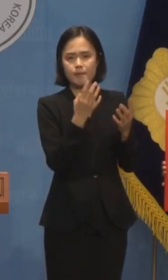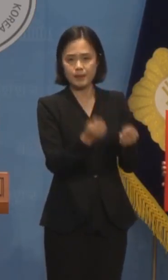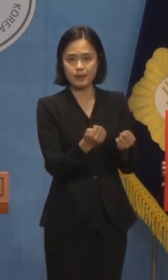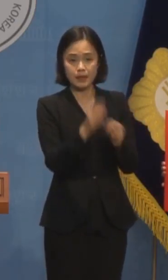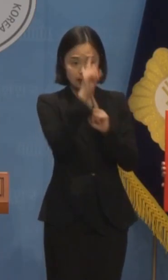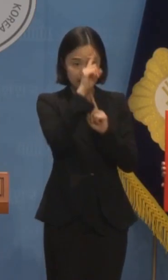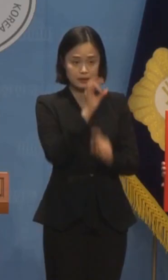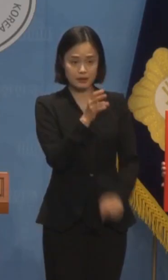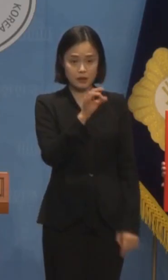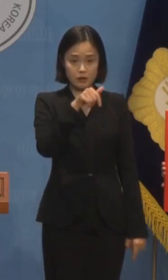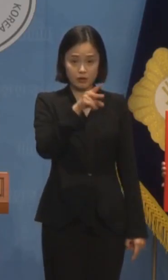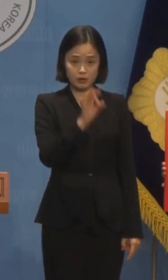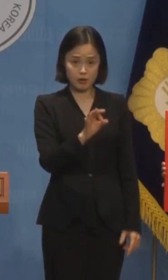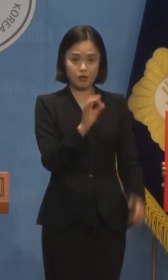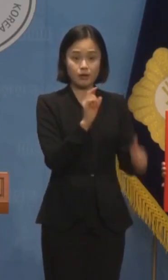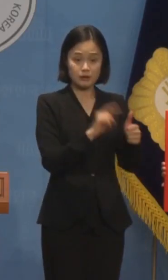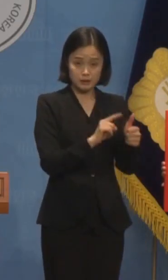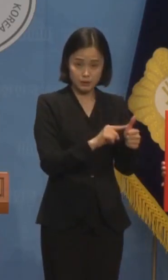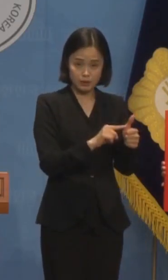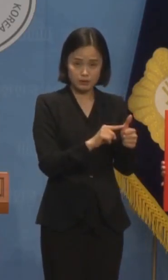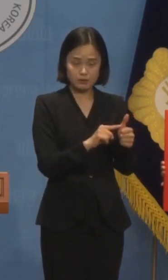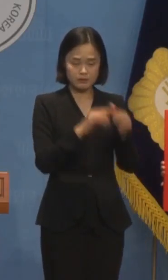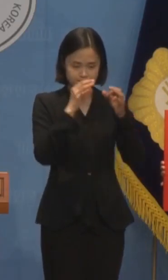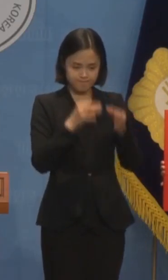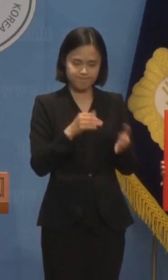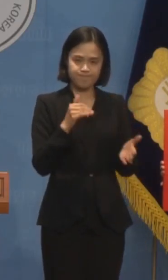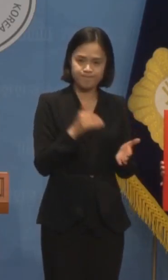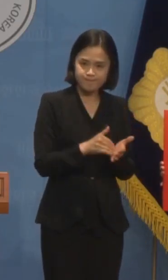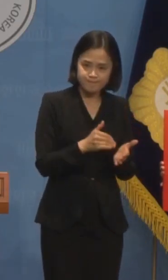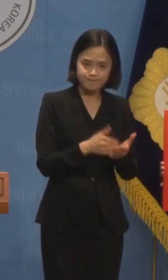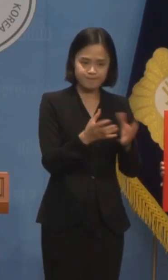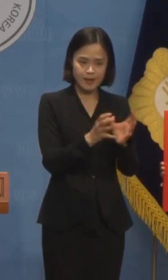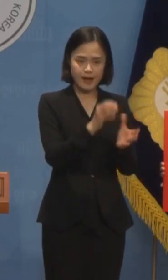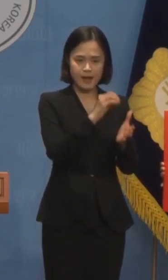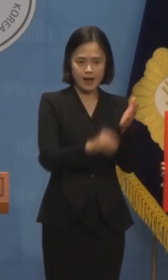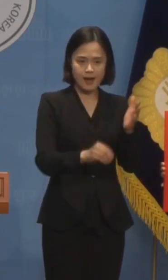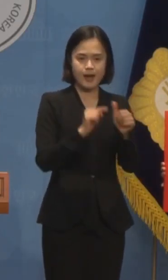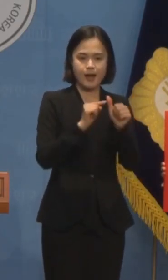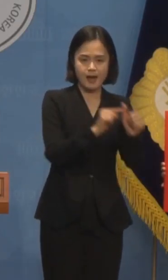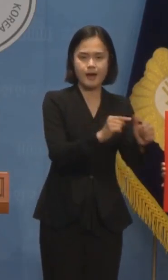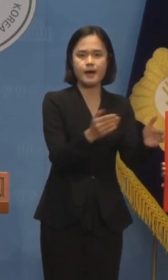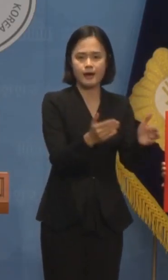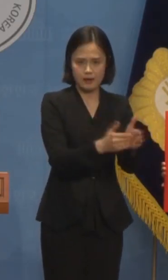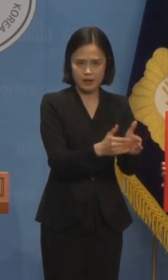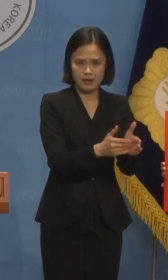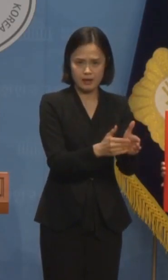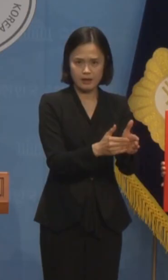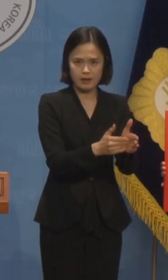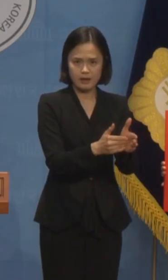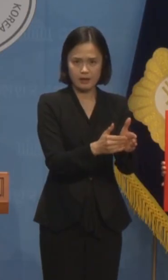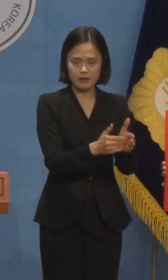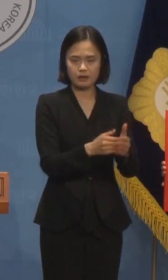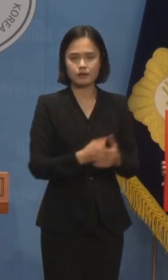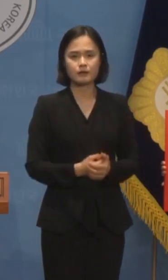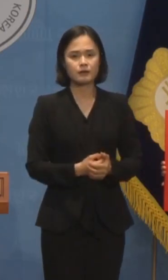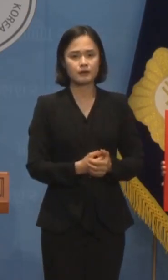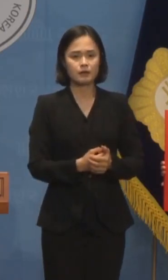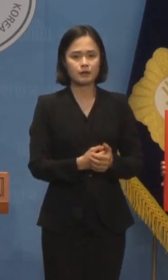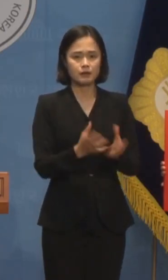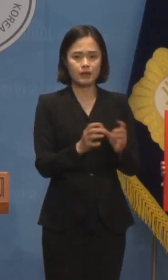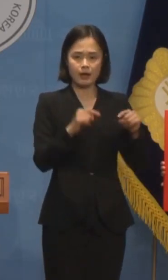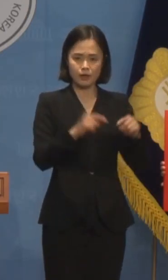시의원의 깊은 반성과 당을 떠날 것을 요구하는 데 그쳤으며 당협위원장으로서 피해자에 대한